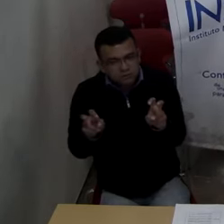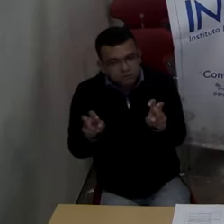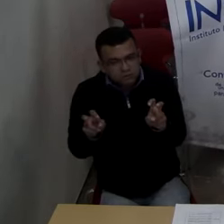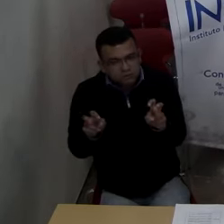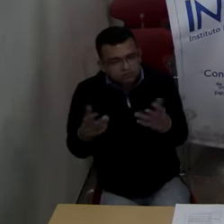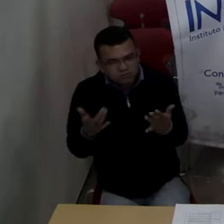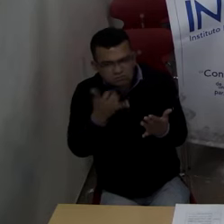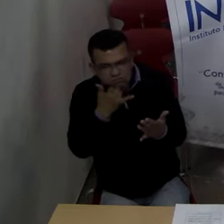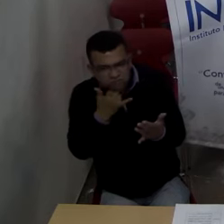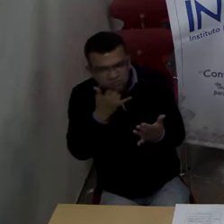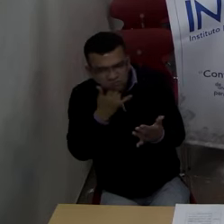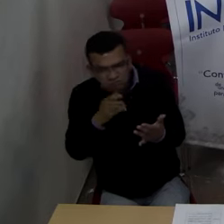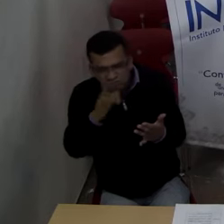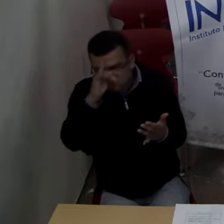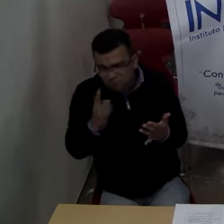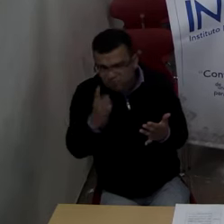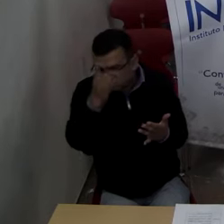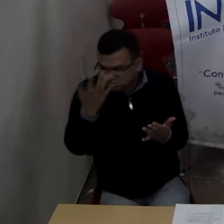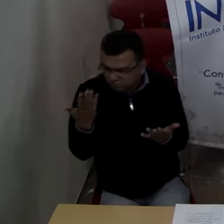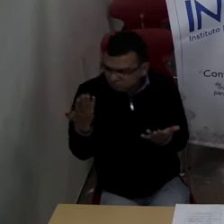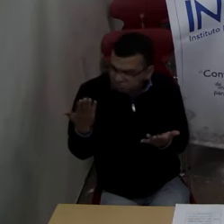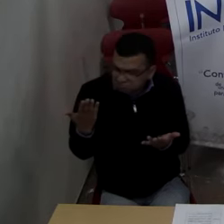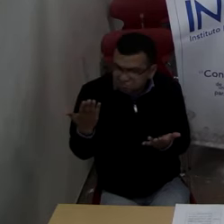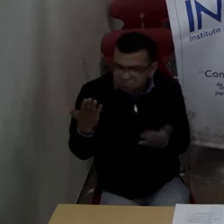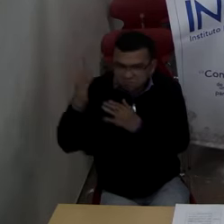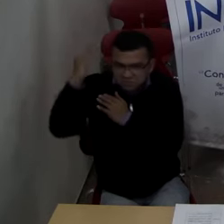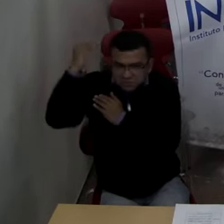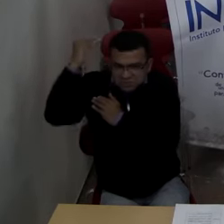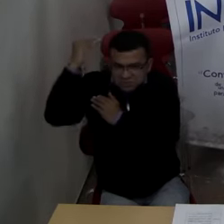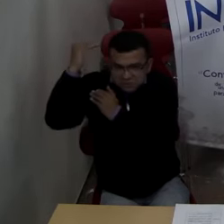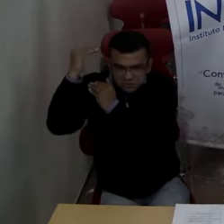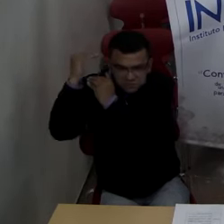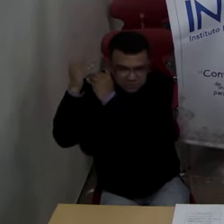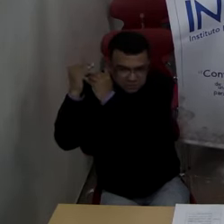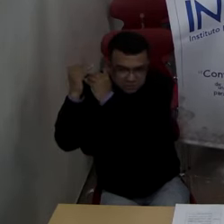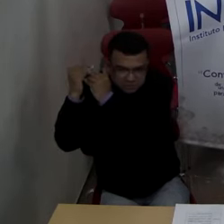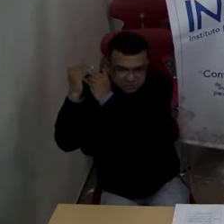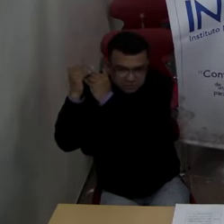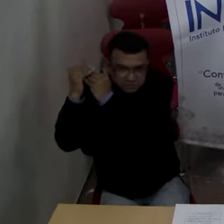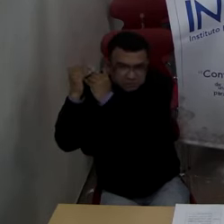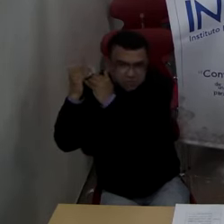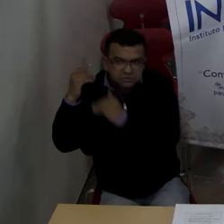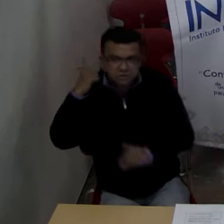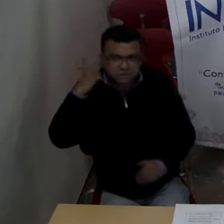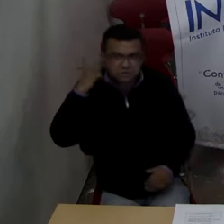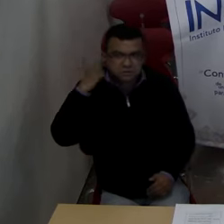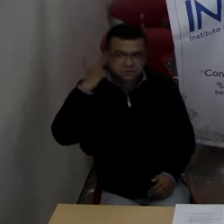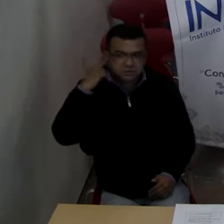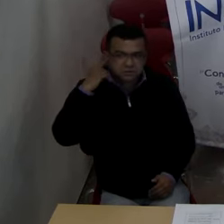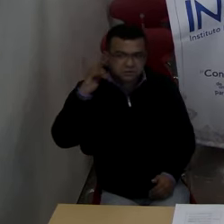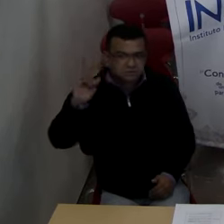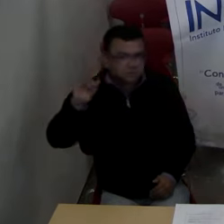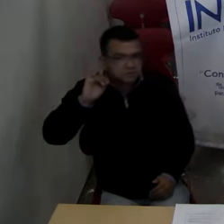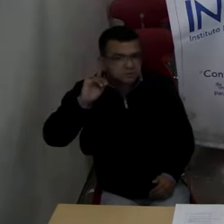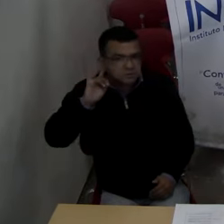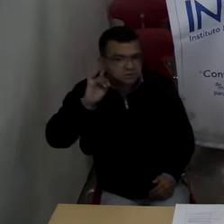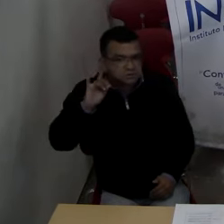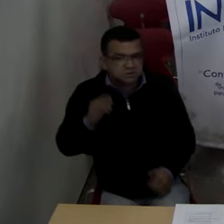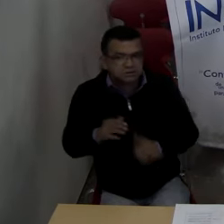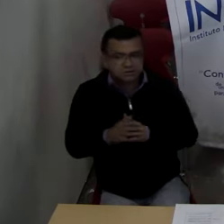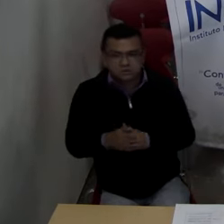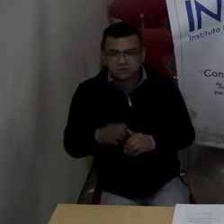ahora a la interacción con los territorios. podemos observar que en